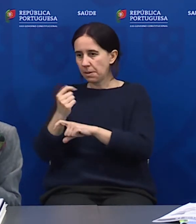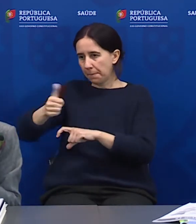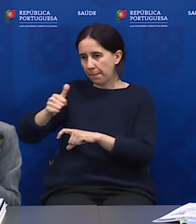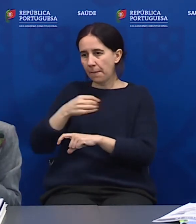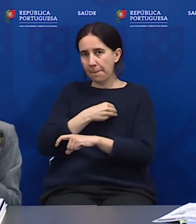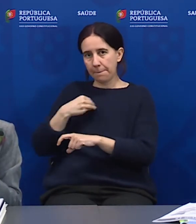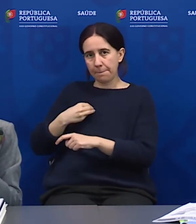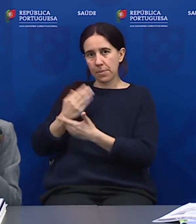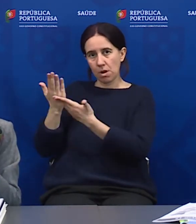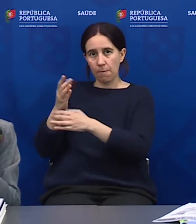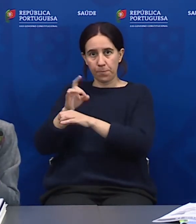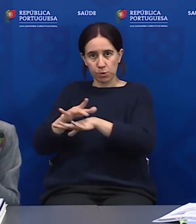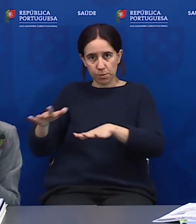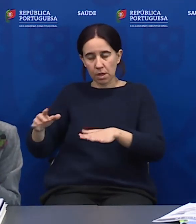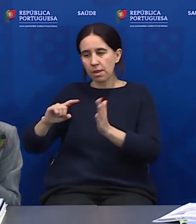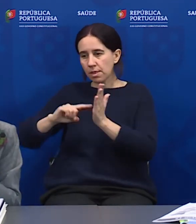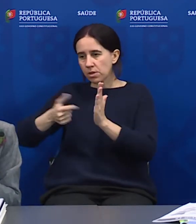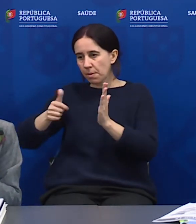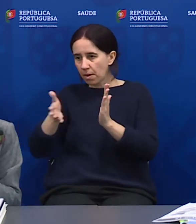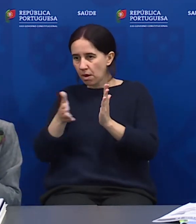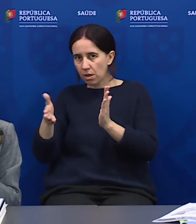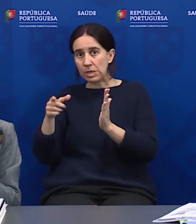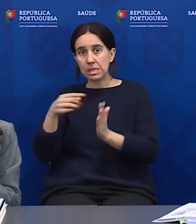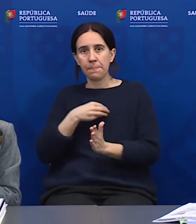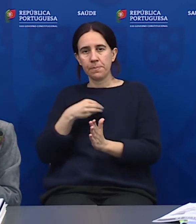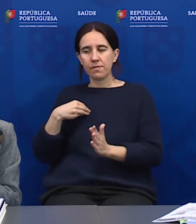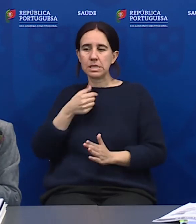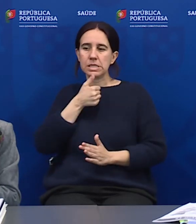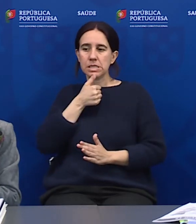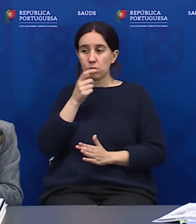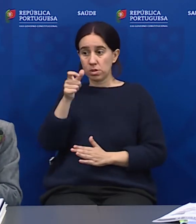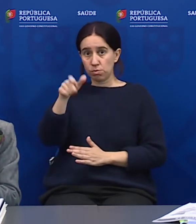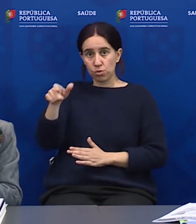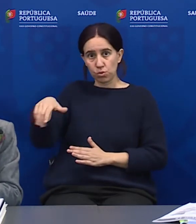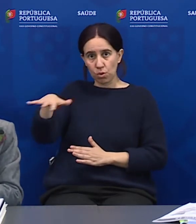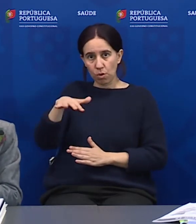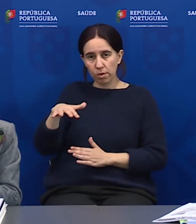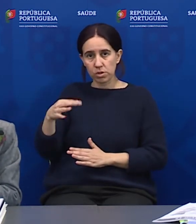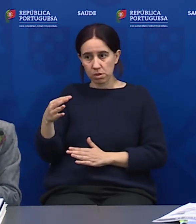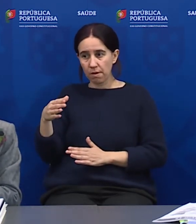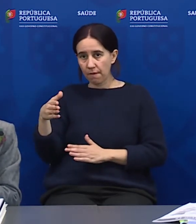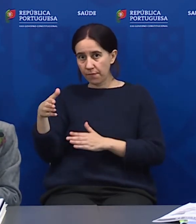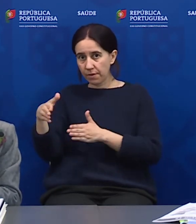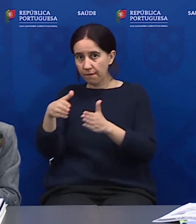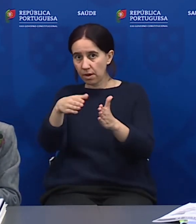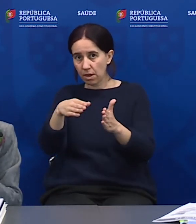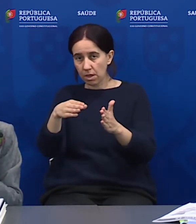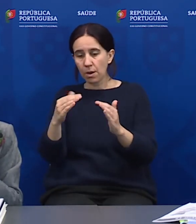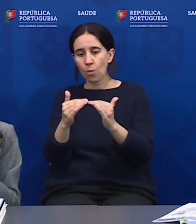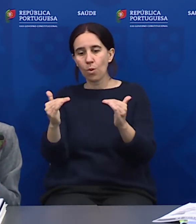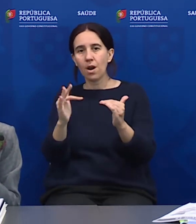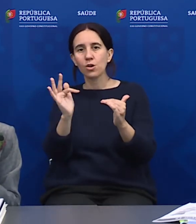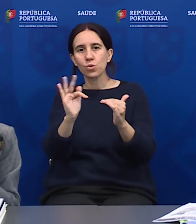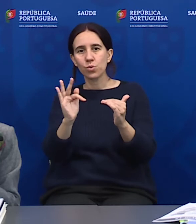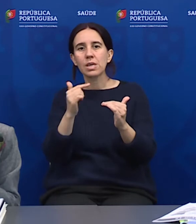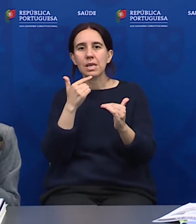do hospital, testados na altura, e esse médico vai decidir se estas pessoas são aquelas que seguem para o quarto patamar, que é o